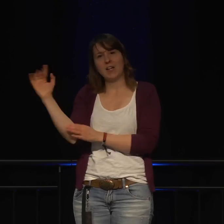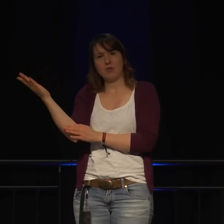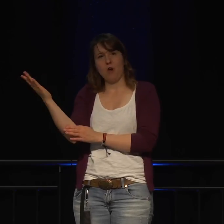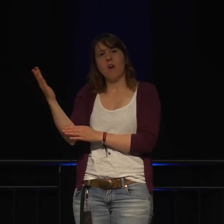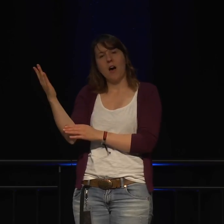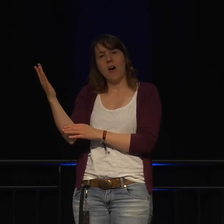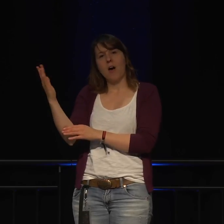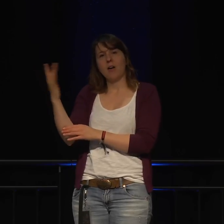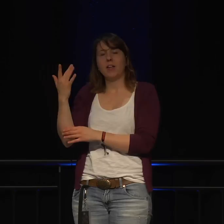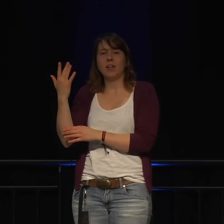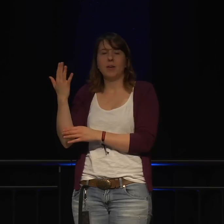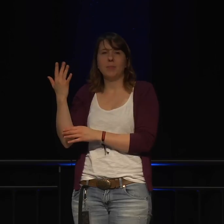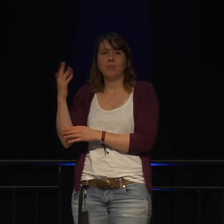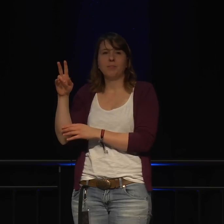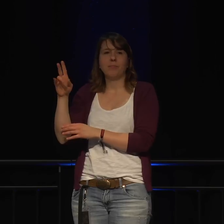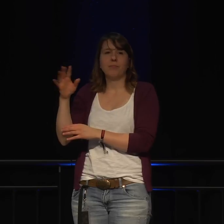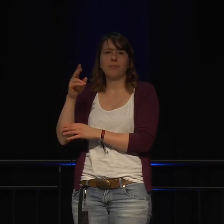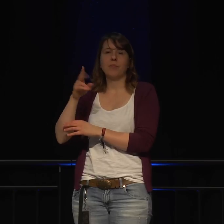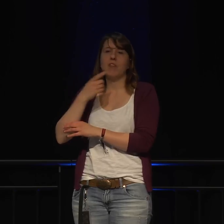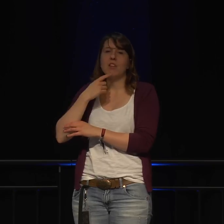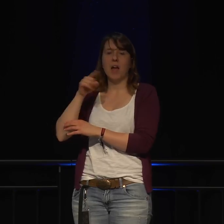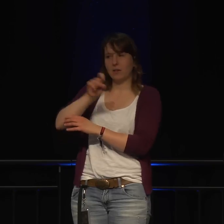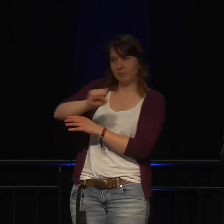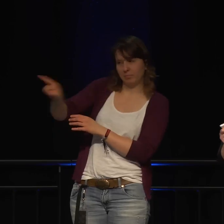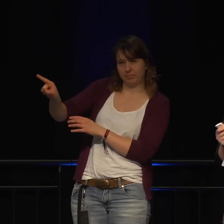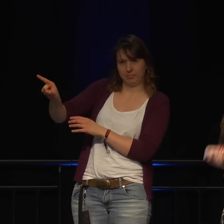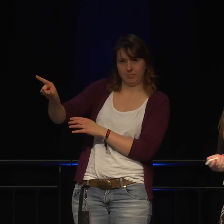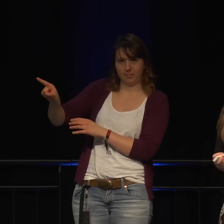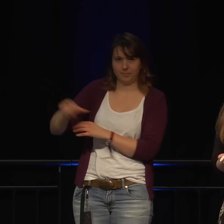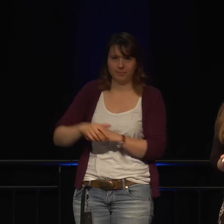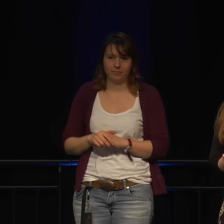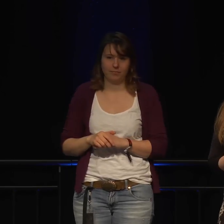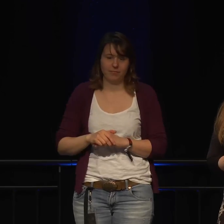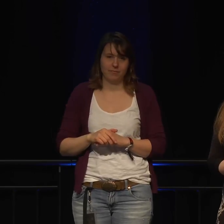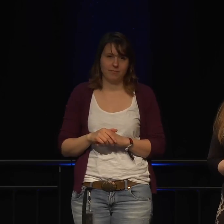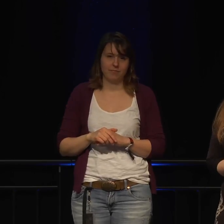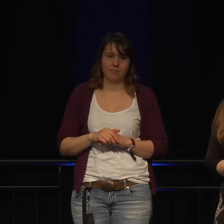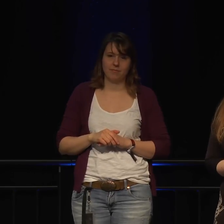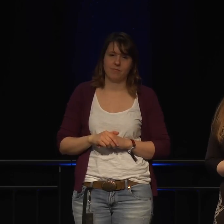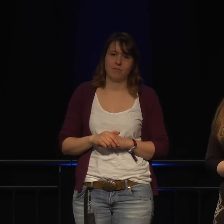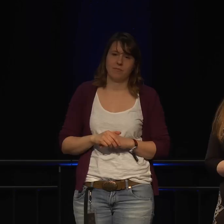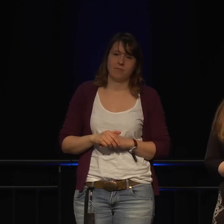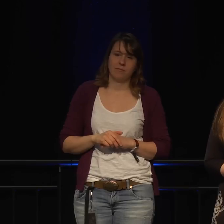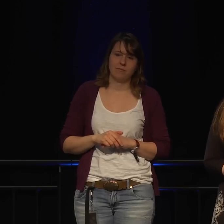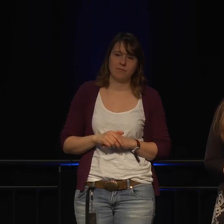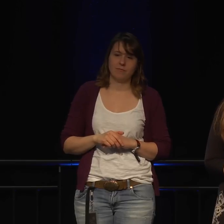y los enviaron a sus propios servidores en Finlandia. Y eran unos cuantos gigas por día.